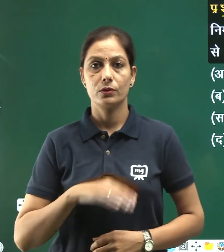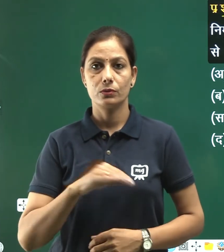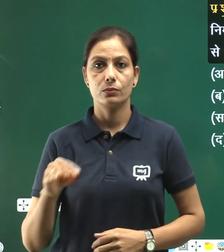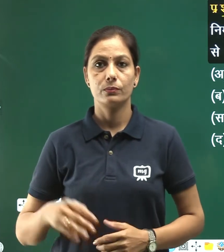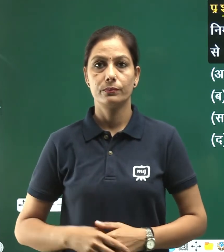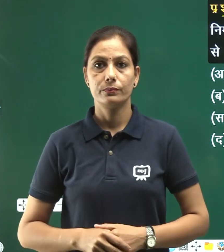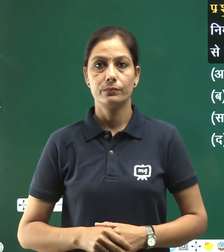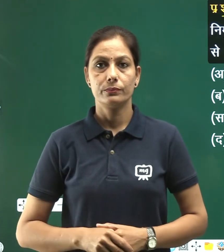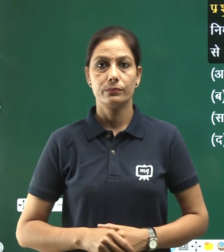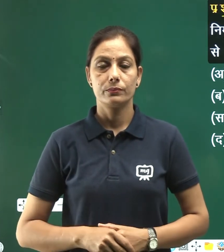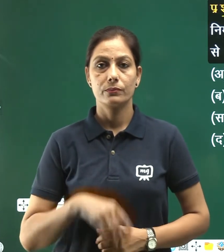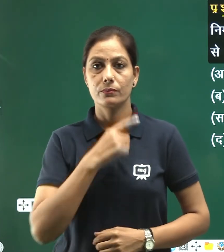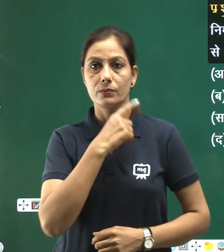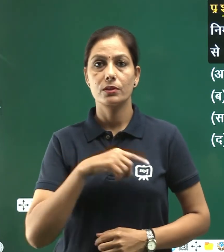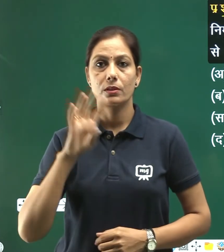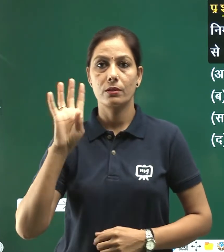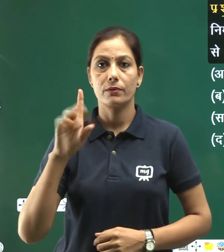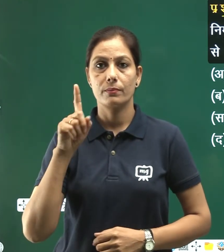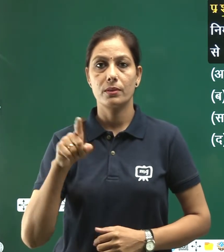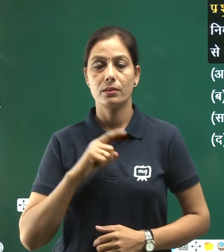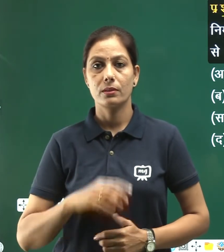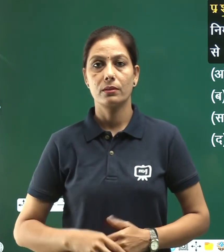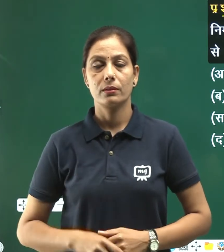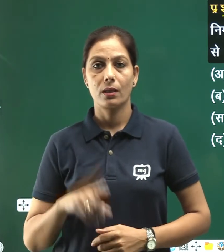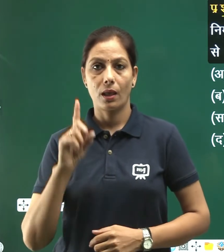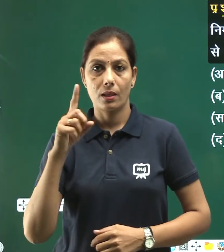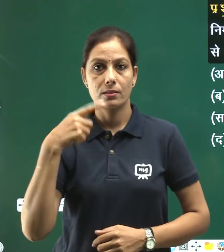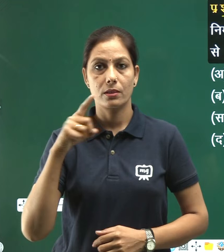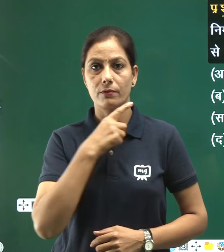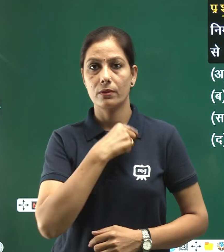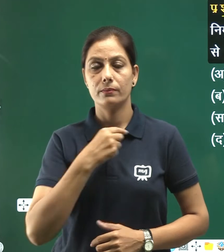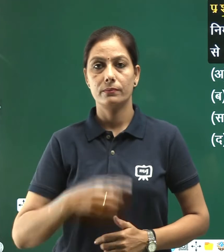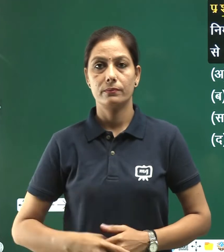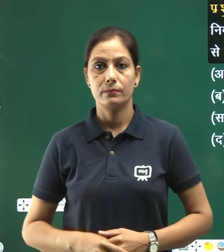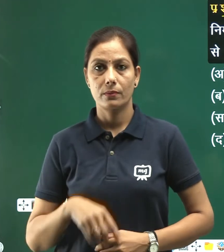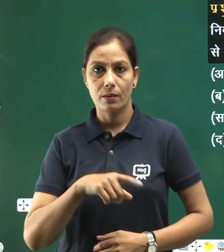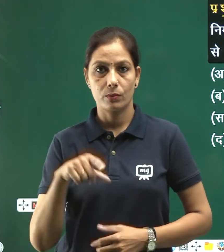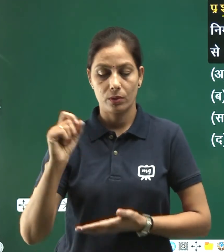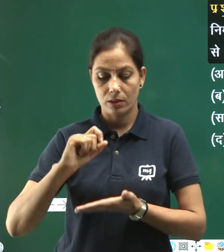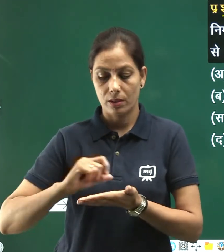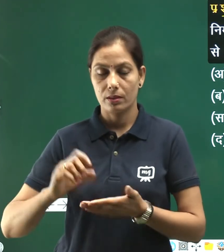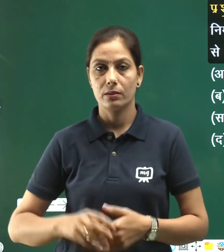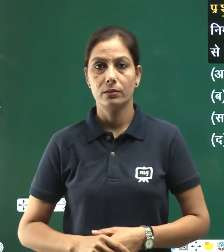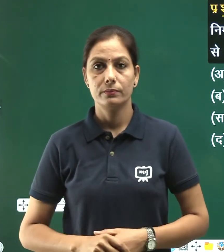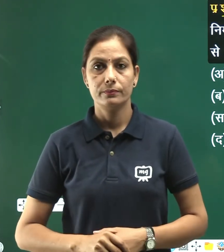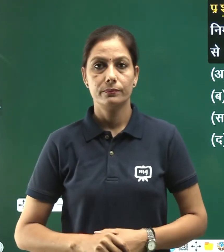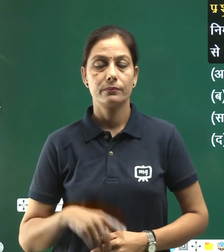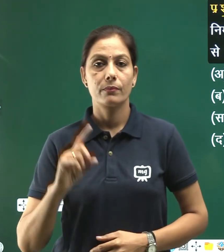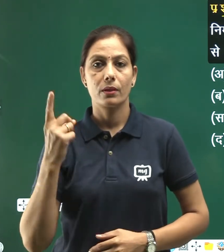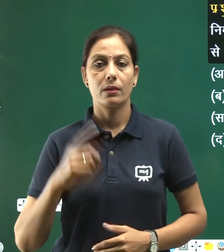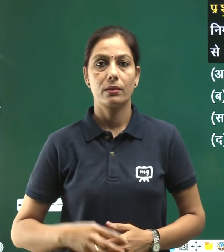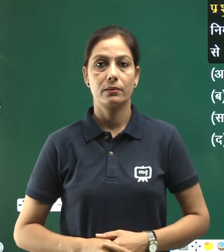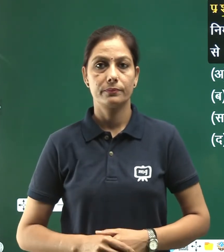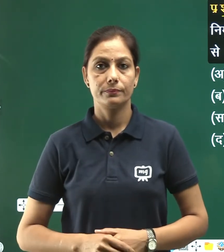बच्चों, इन 4 विकल्प में से एक सही विकल्प आपको लिखना है। पहला